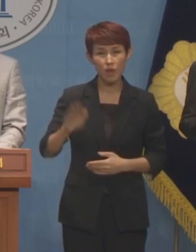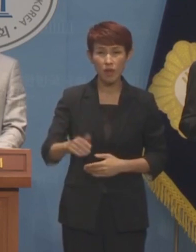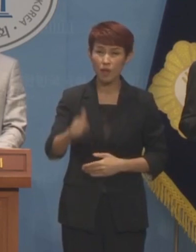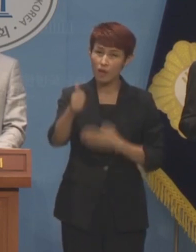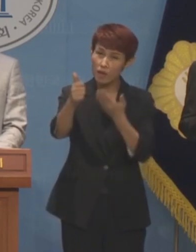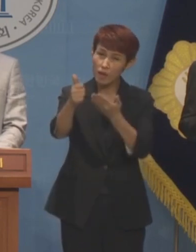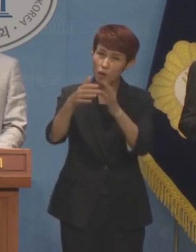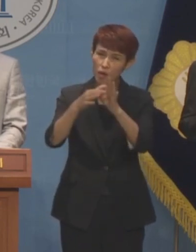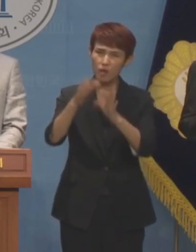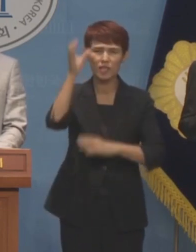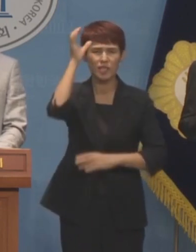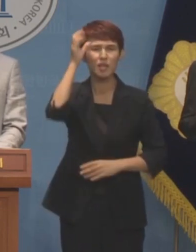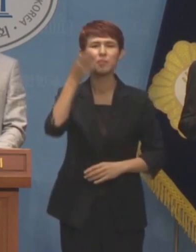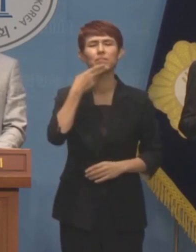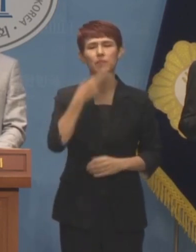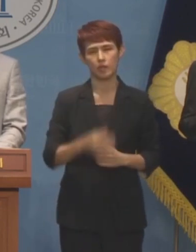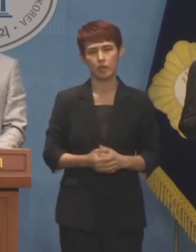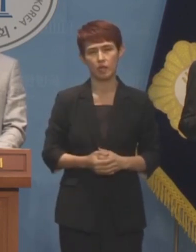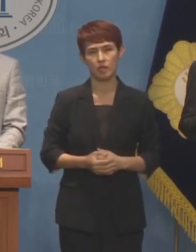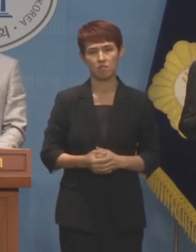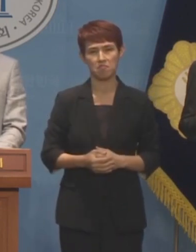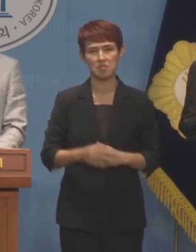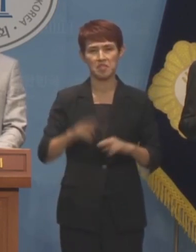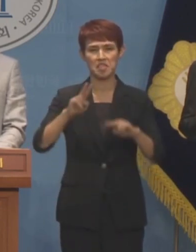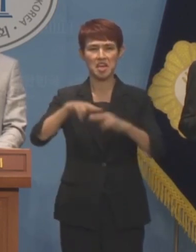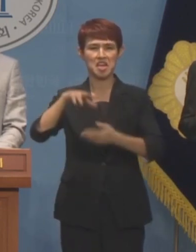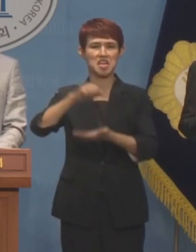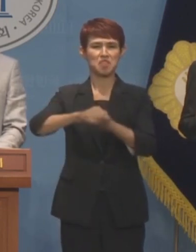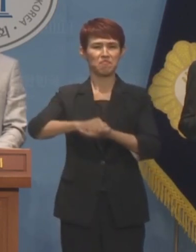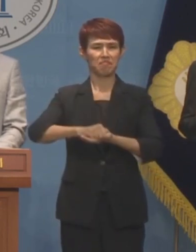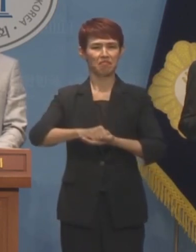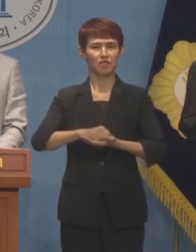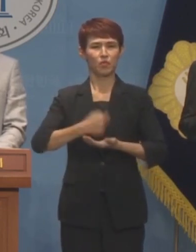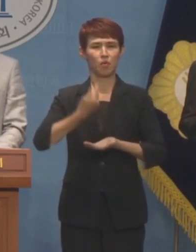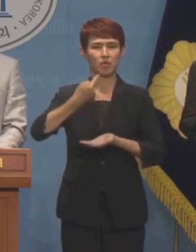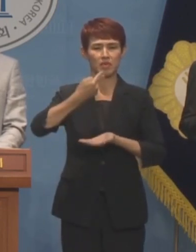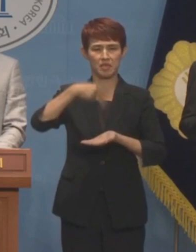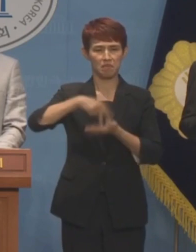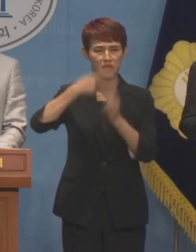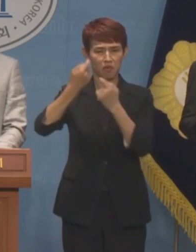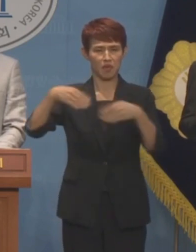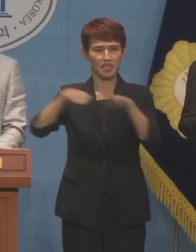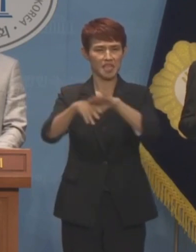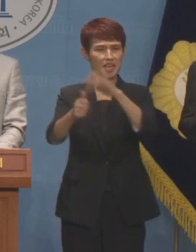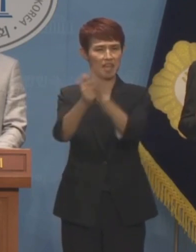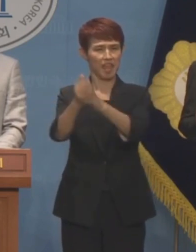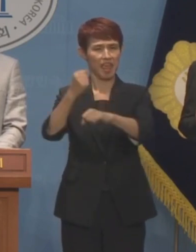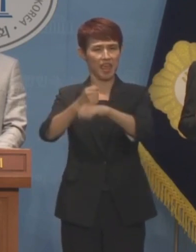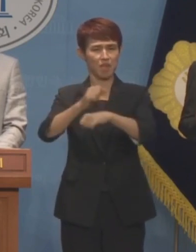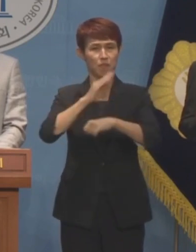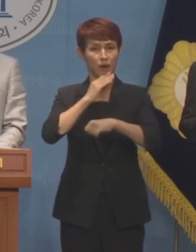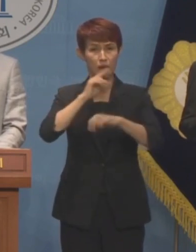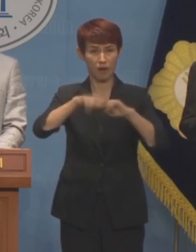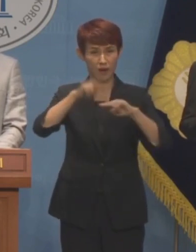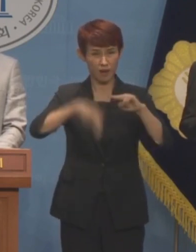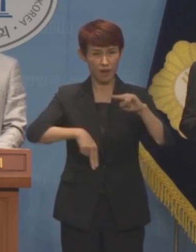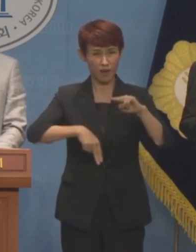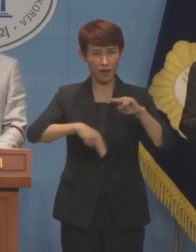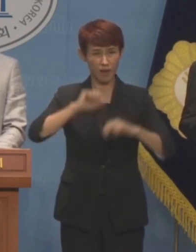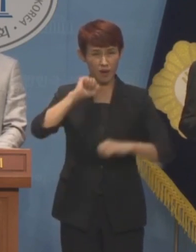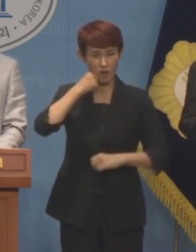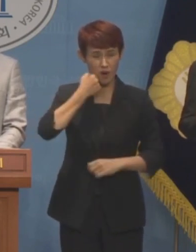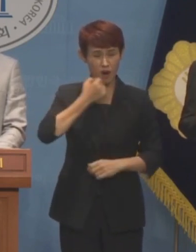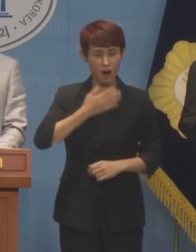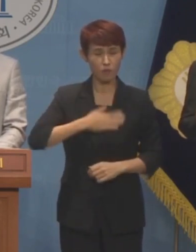않습니다. 어떻게 해서 얻은 자리이고 어떻게 해서 올라간 자리인데 쉽게 사퇴하겠습니까? 사퇴는